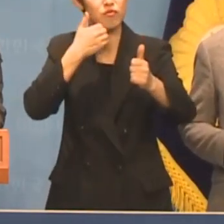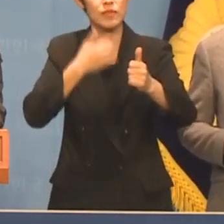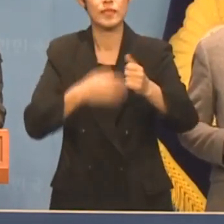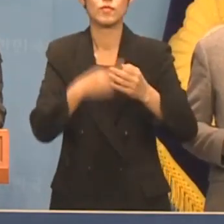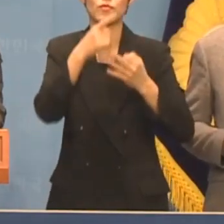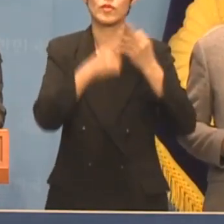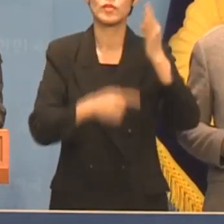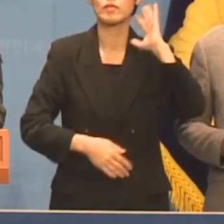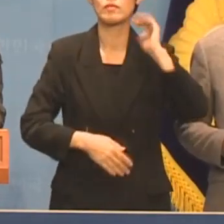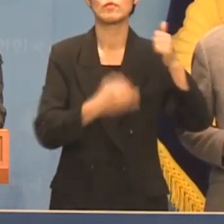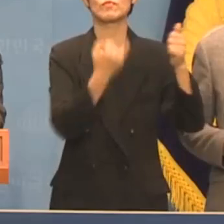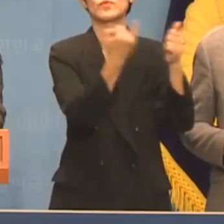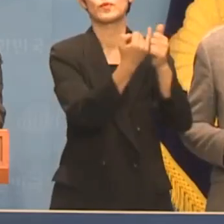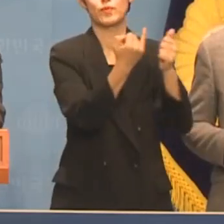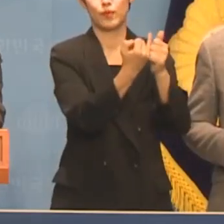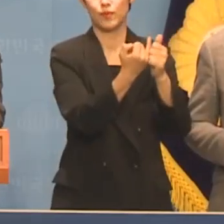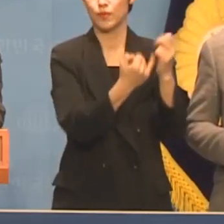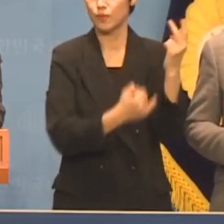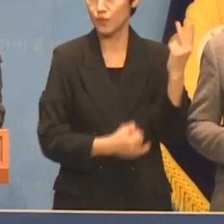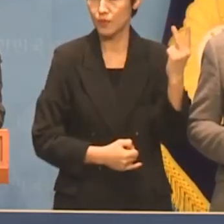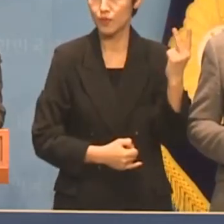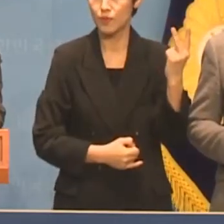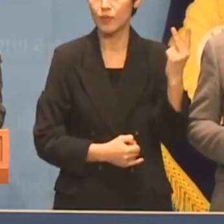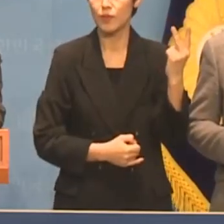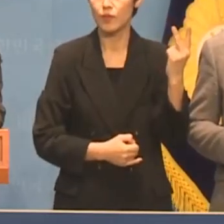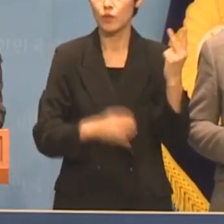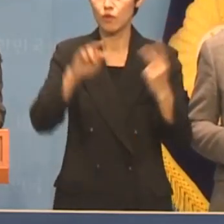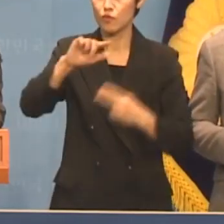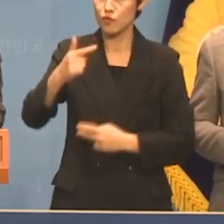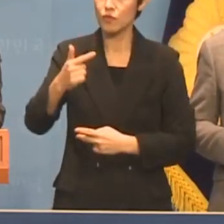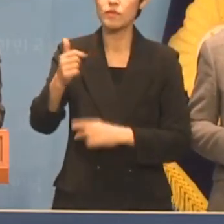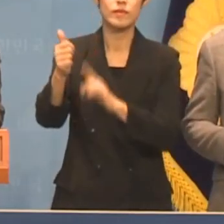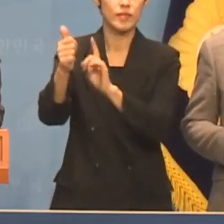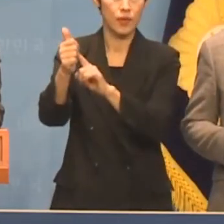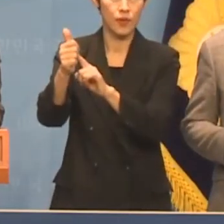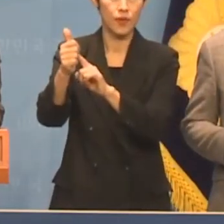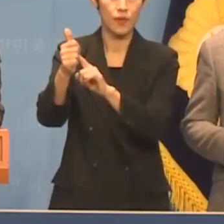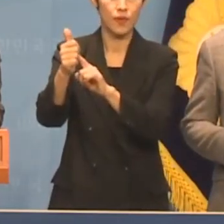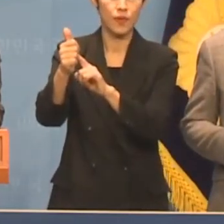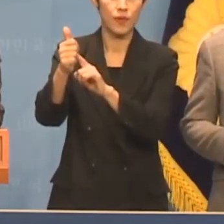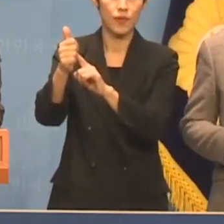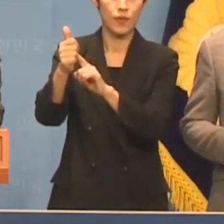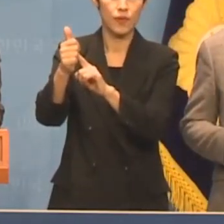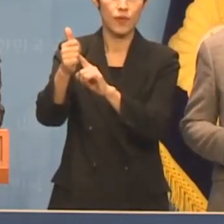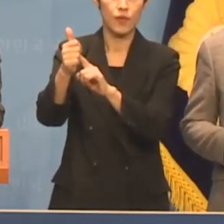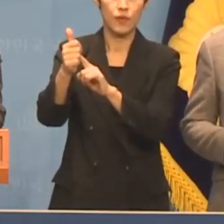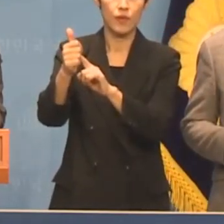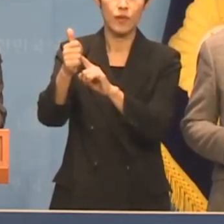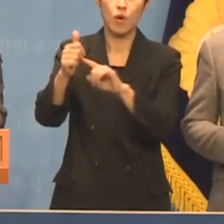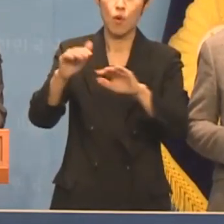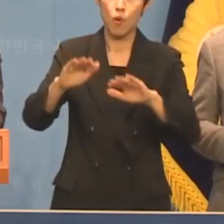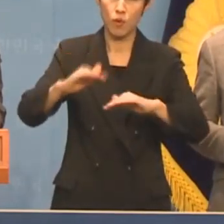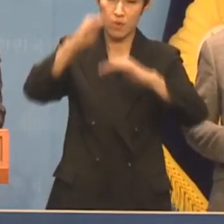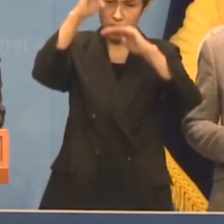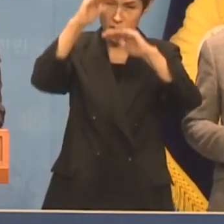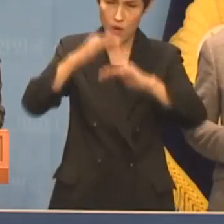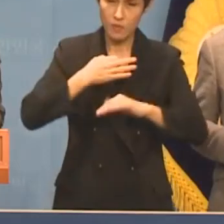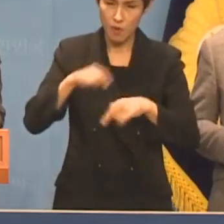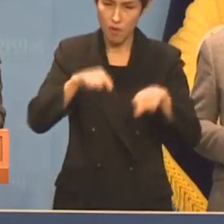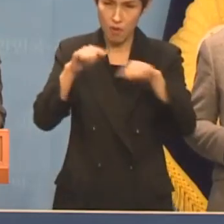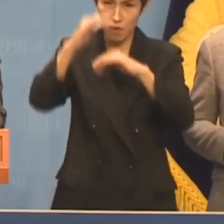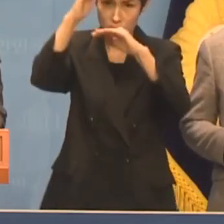그리고 이 공천 개입에 함께한 윤상현 의원 어제와 오늘 연이어 공개된 이 충격적 녹취에